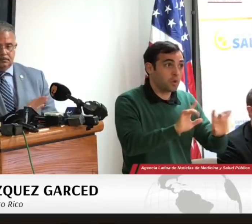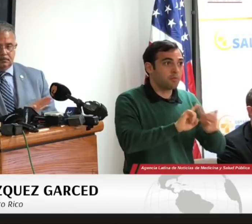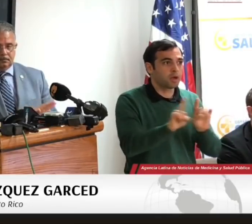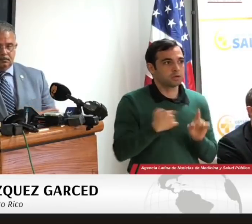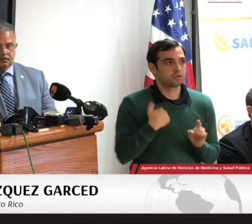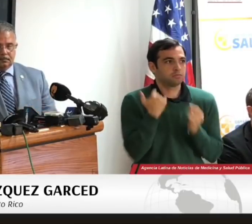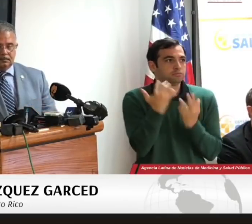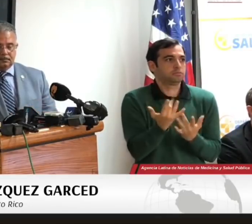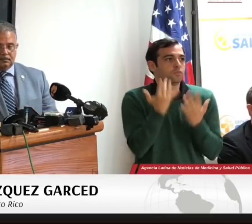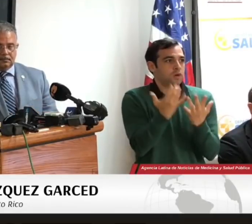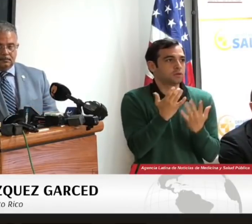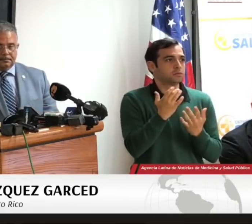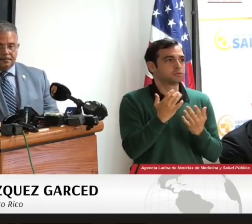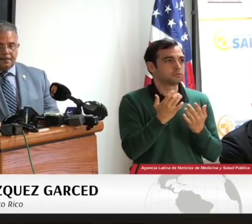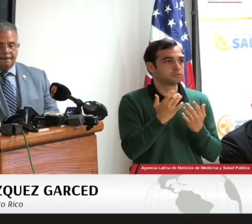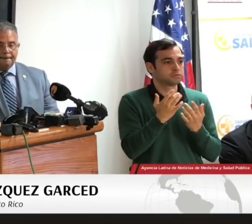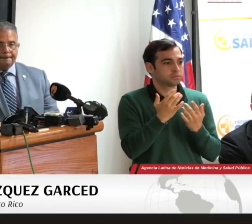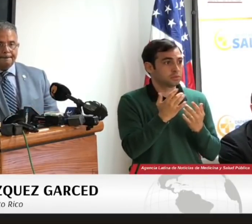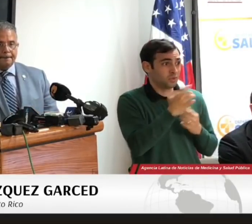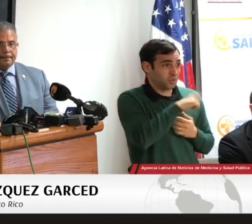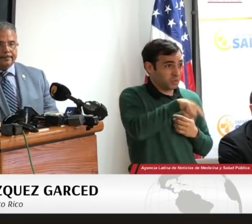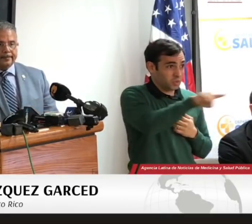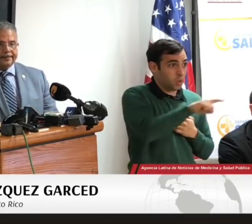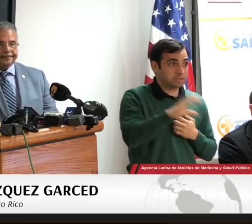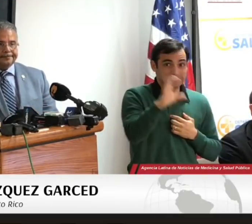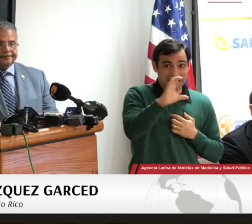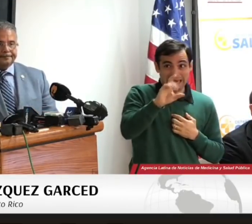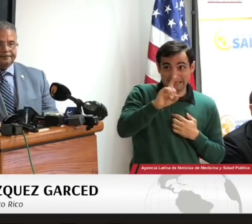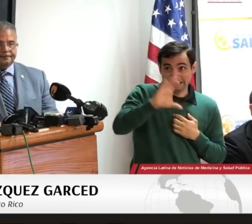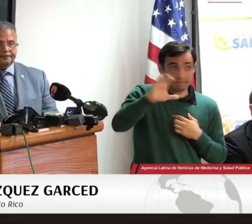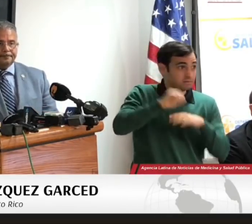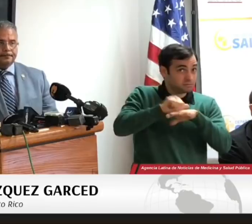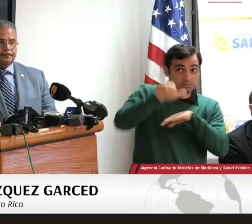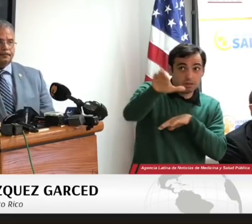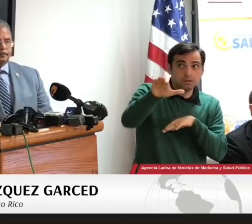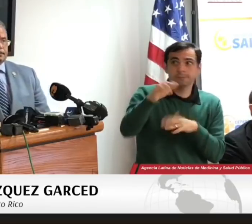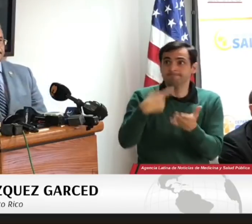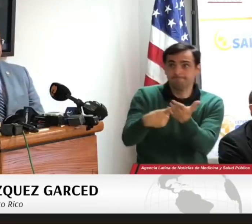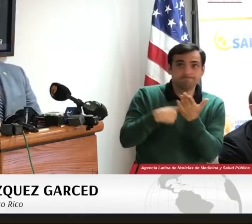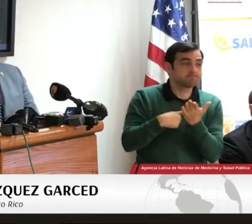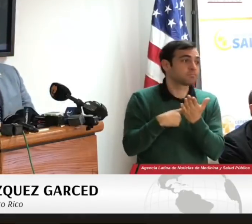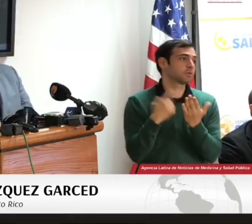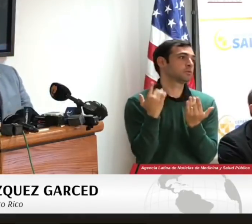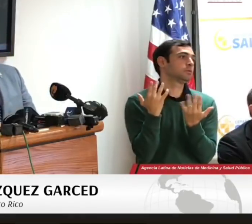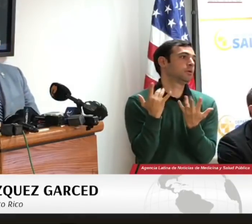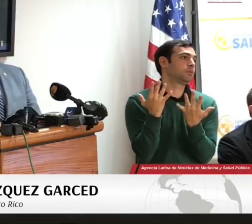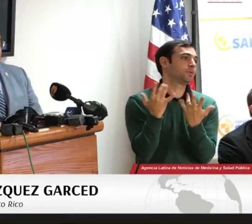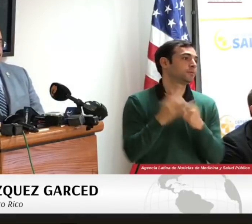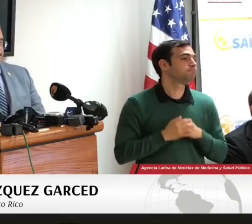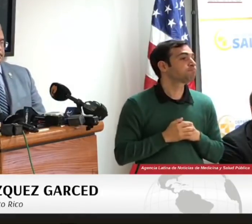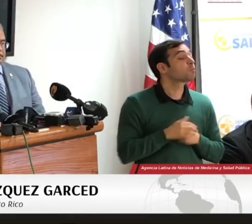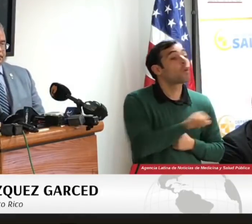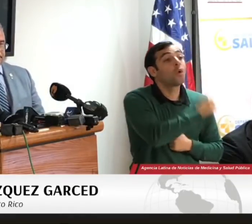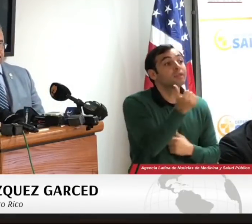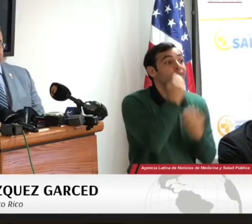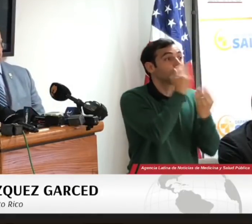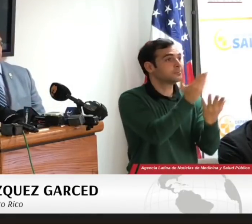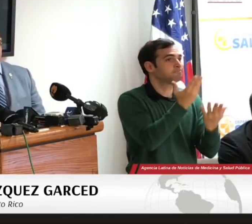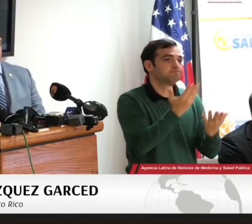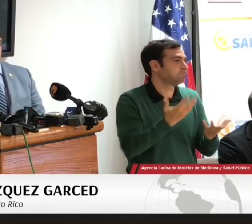estos casos que han sido consultados con el CDC. Así que yo por lo menos no tengo ninguna otra información en este